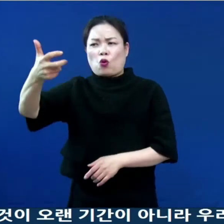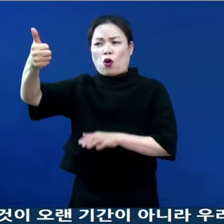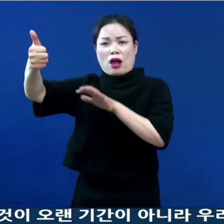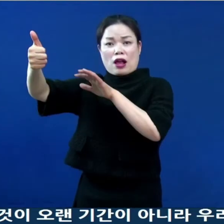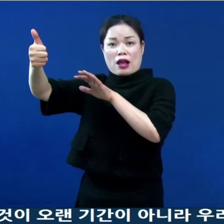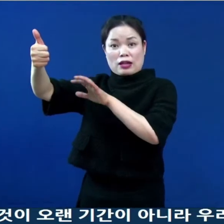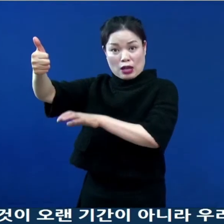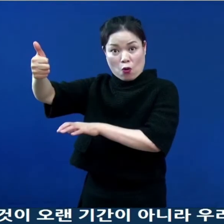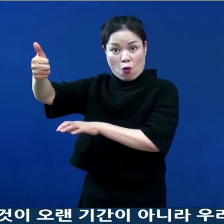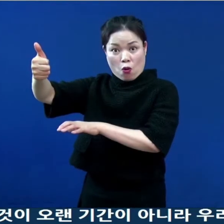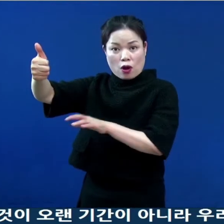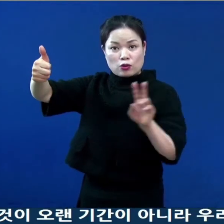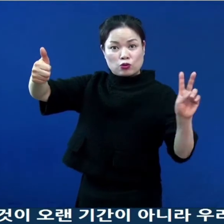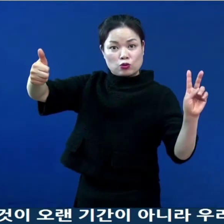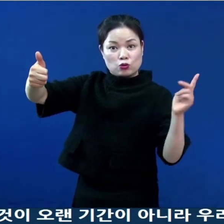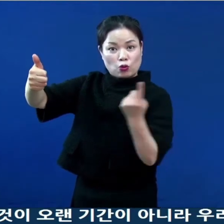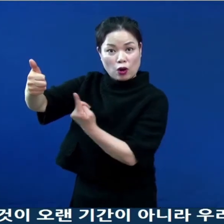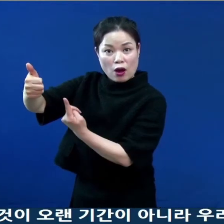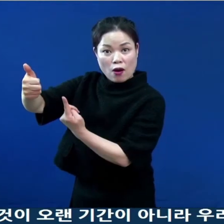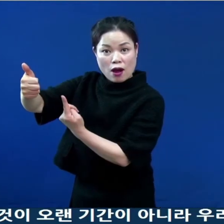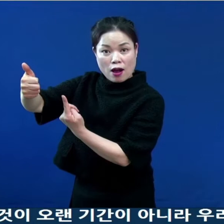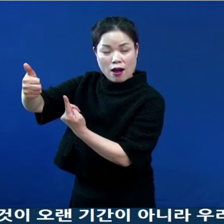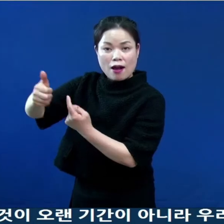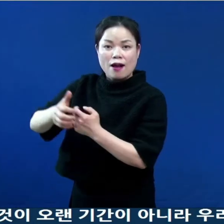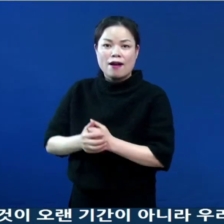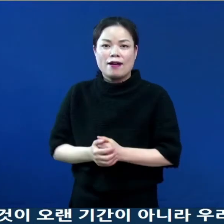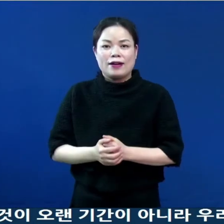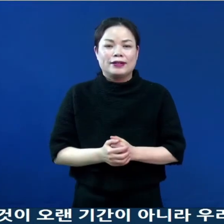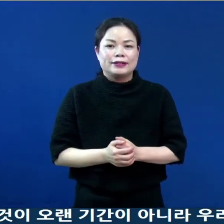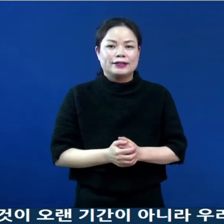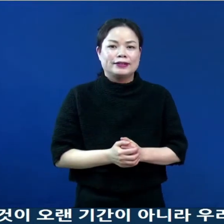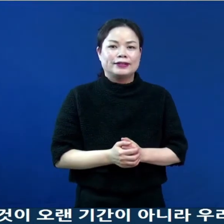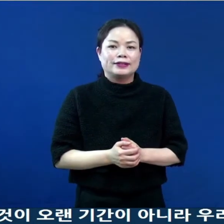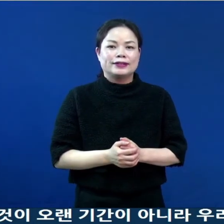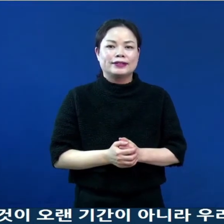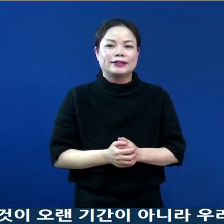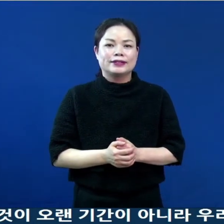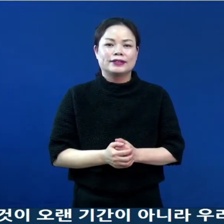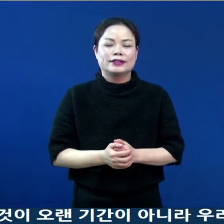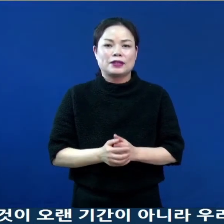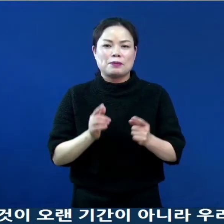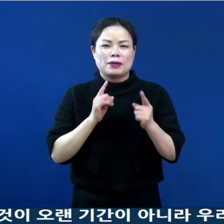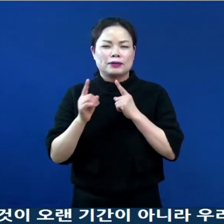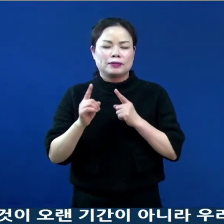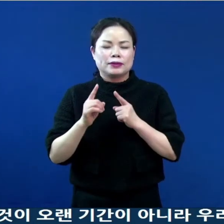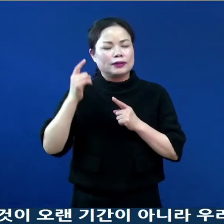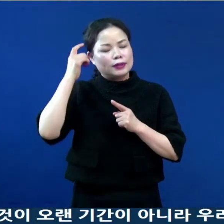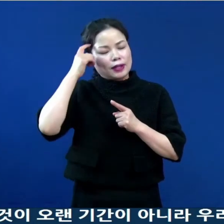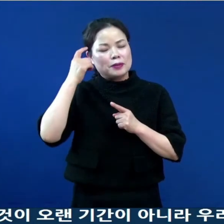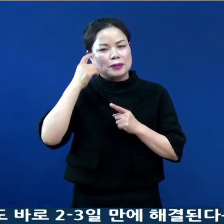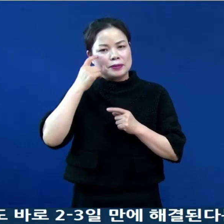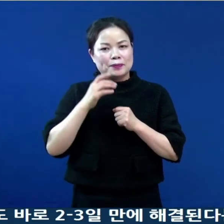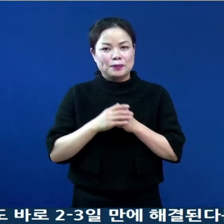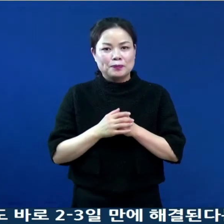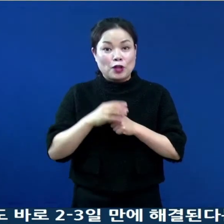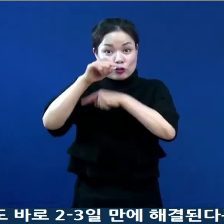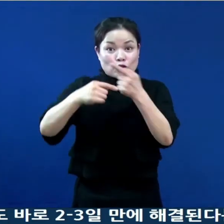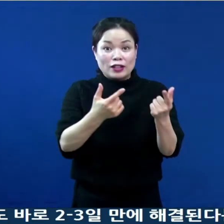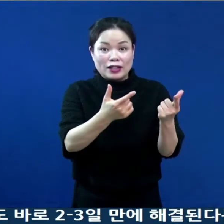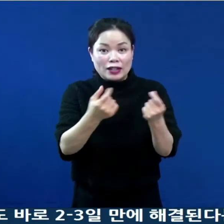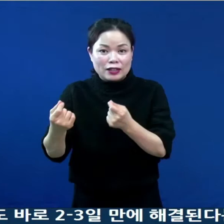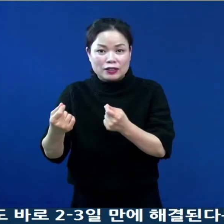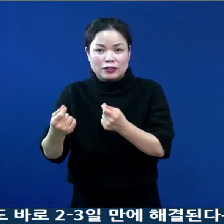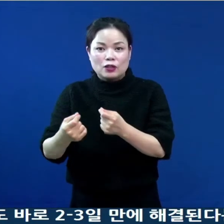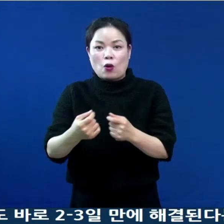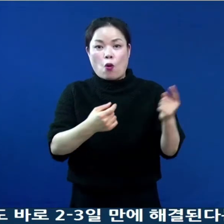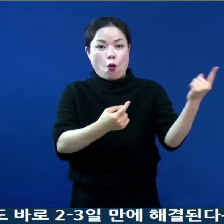여호와께로 돌아가자. 자, 한번 이 말씀 같이 해봤으면 좋겠습니다. 저를 따라하십시오.